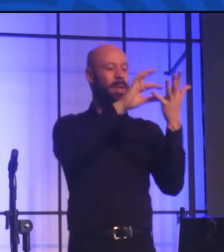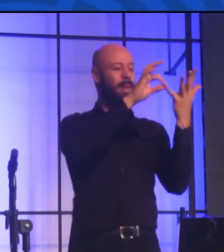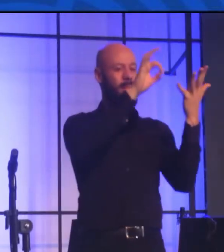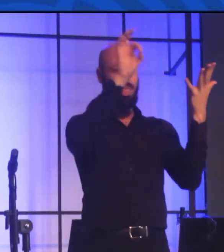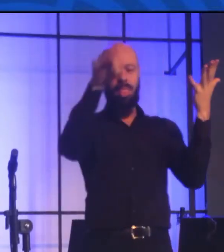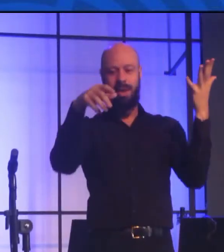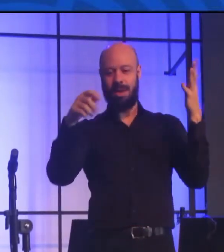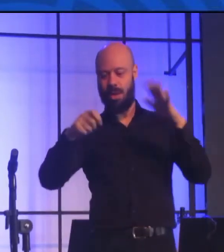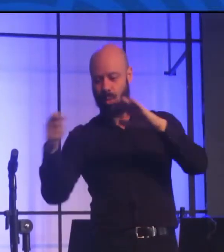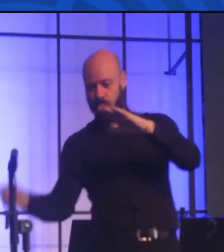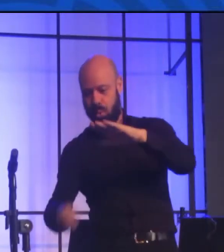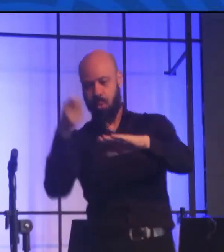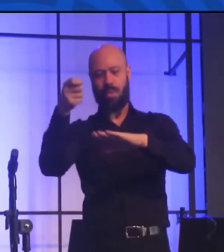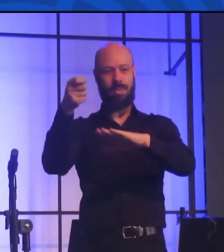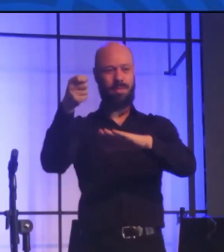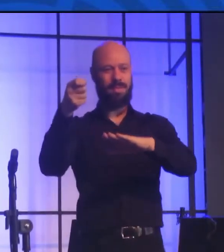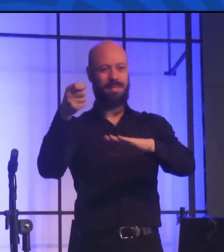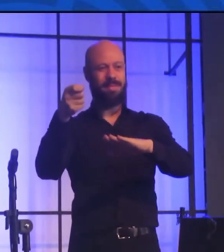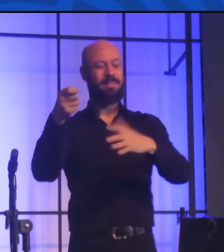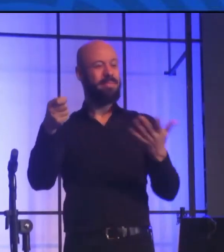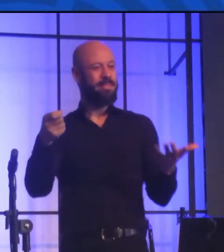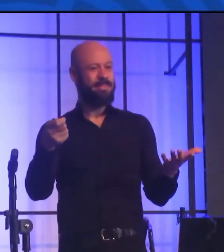Em outras palavras,